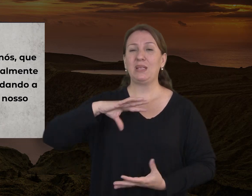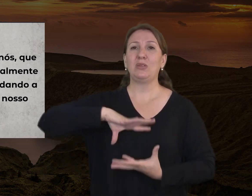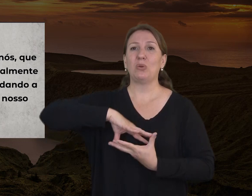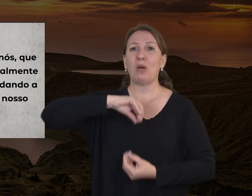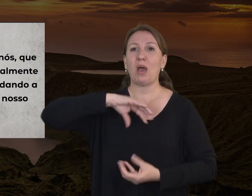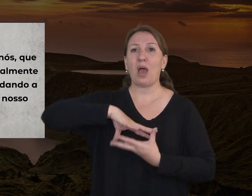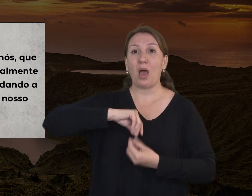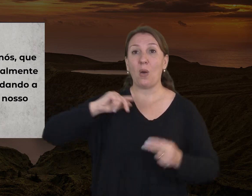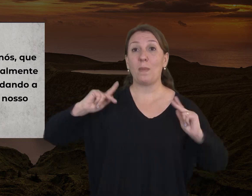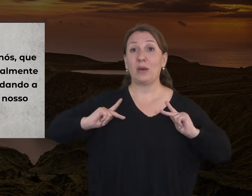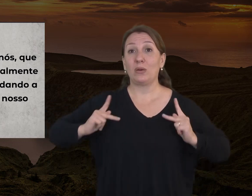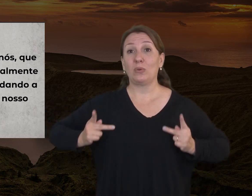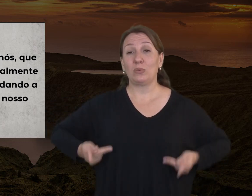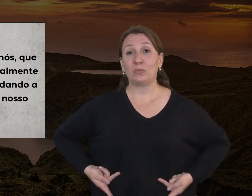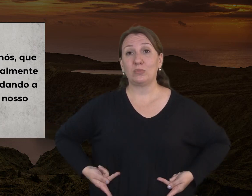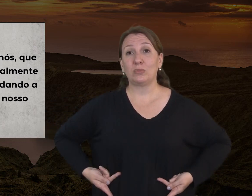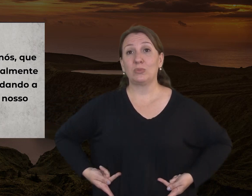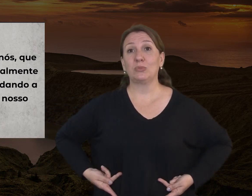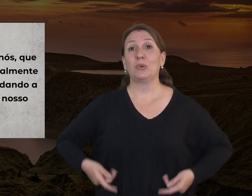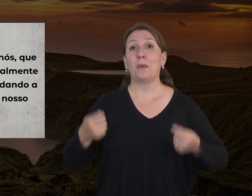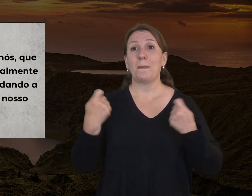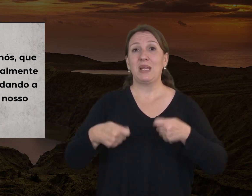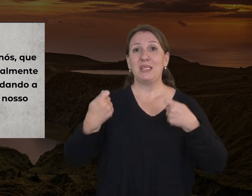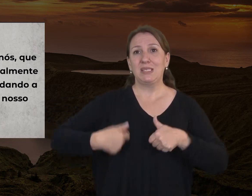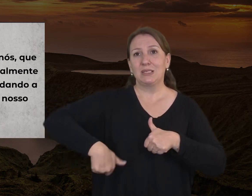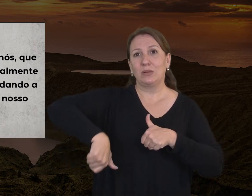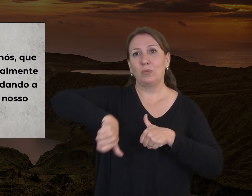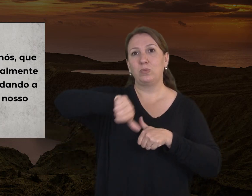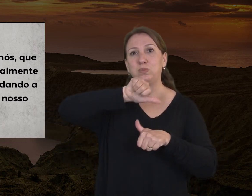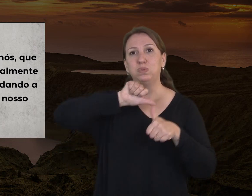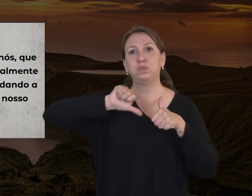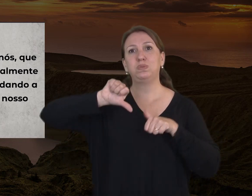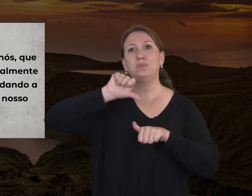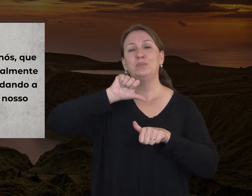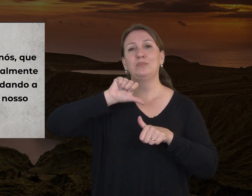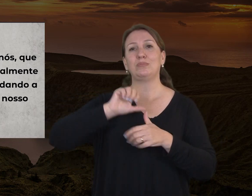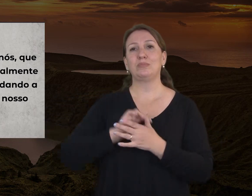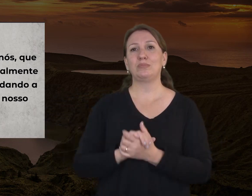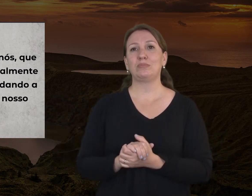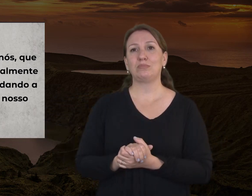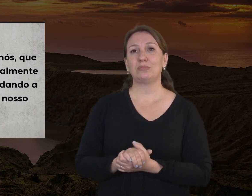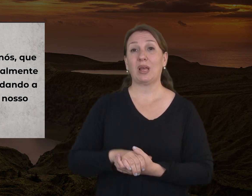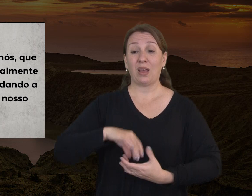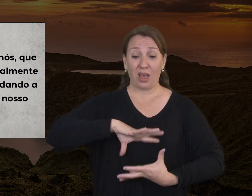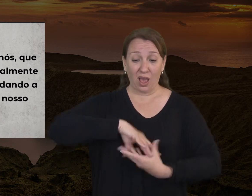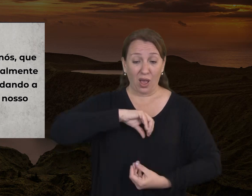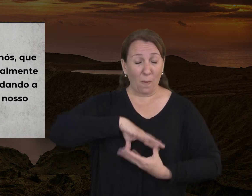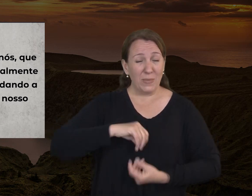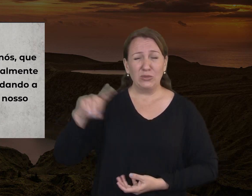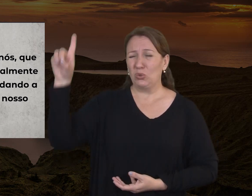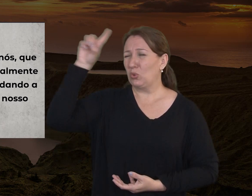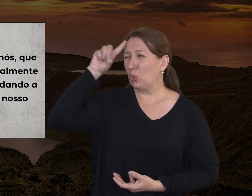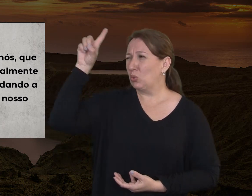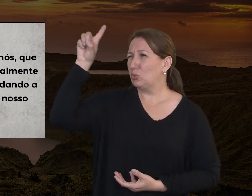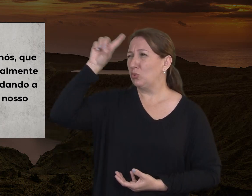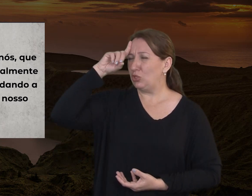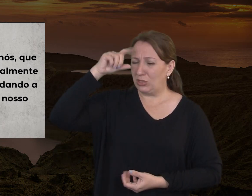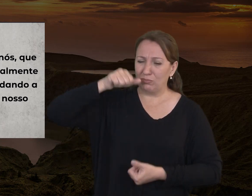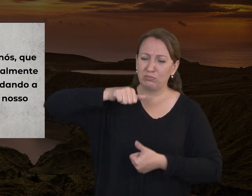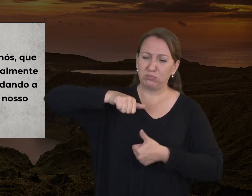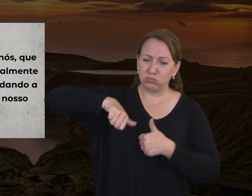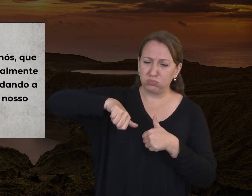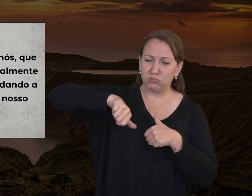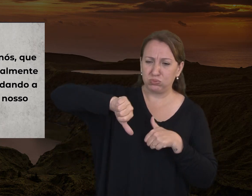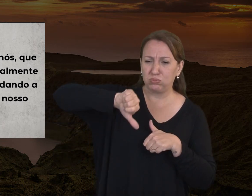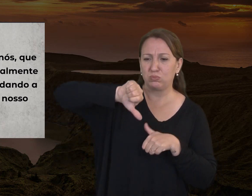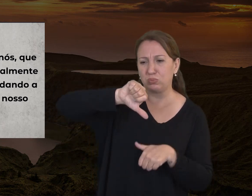em Jesus, esse espírito foi regenerado. A nossa alma está sendo transformada dia a dia pela glória do